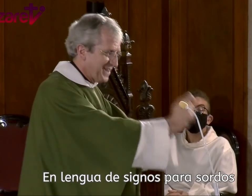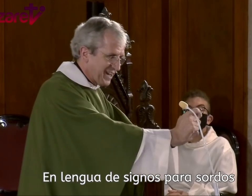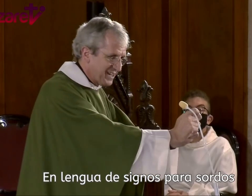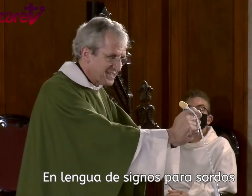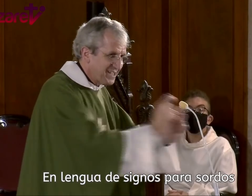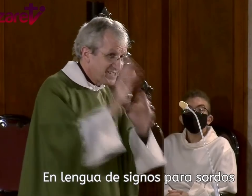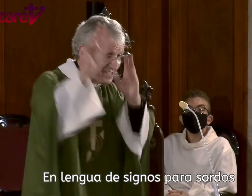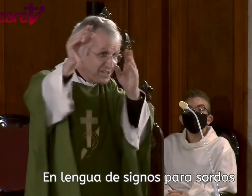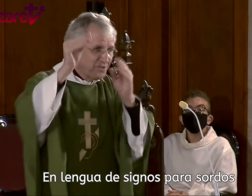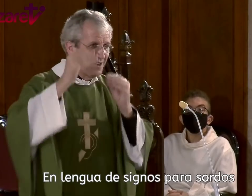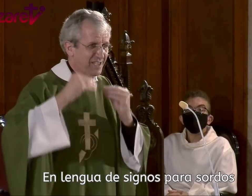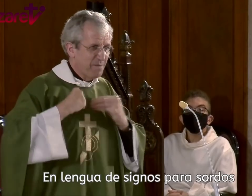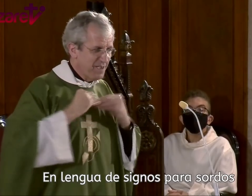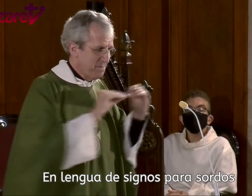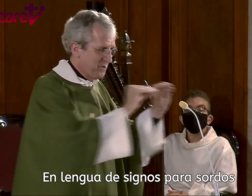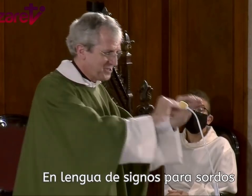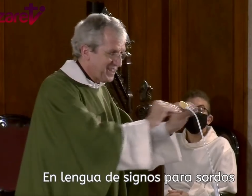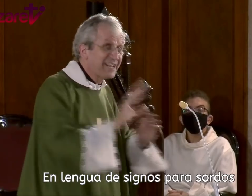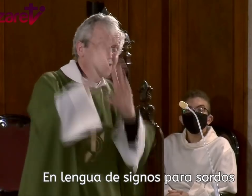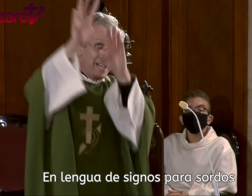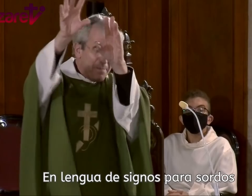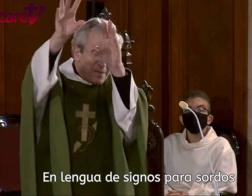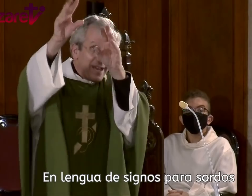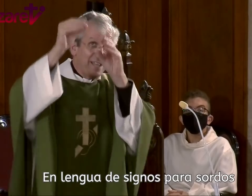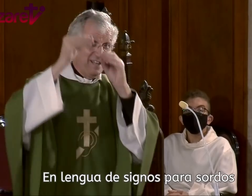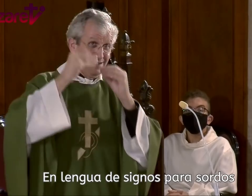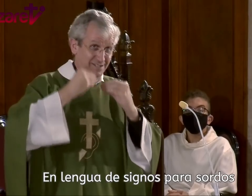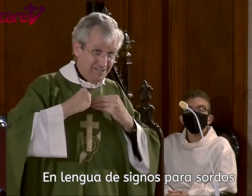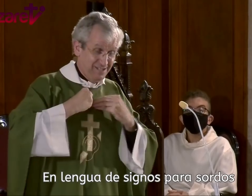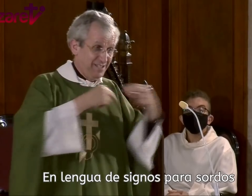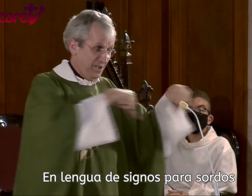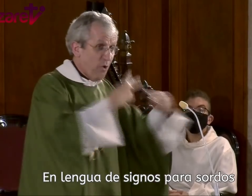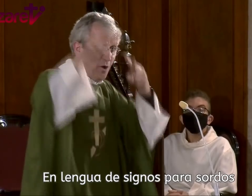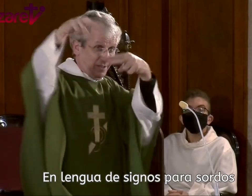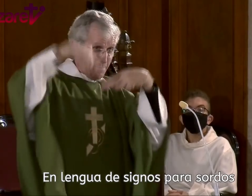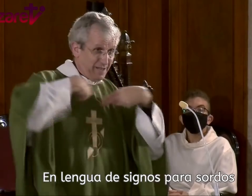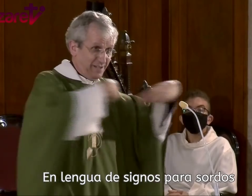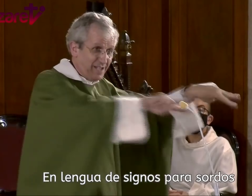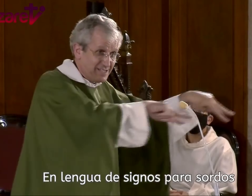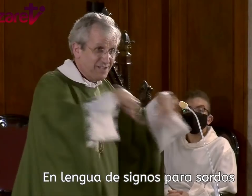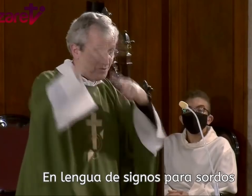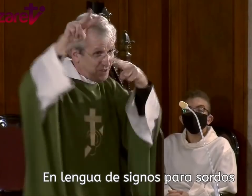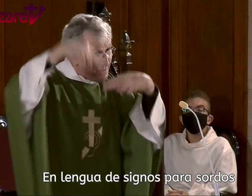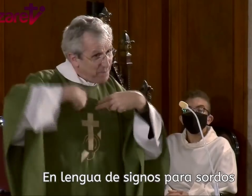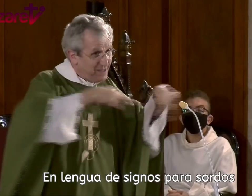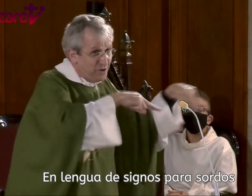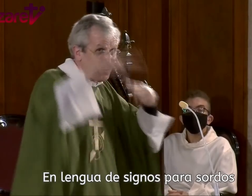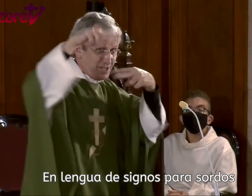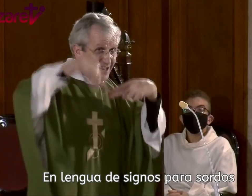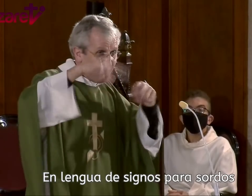darlas Ese signo Que a mí Me gusta decir Que es Viene O también Así Depende de como Se quiera hacer